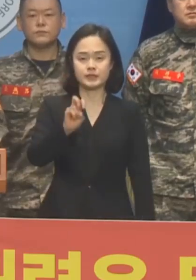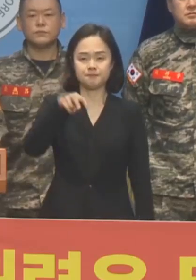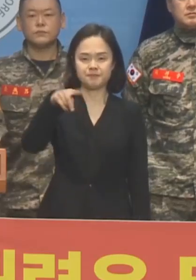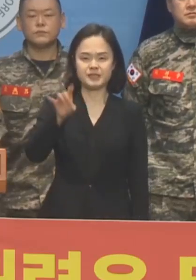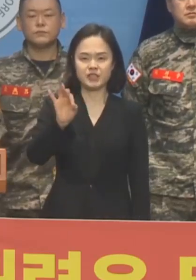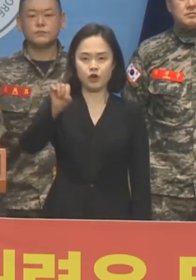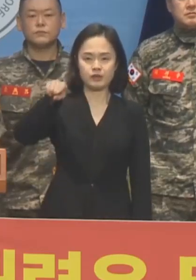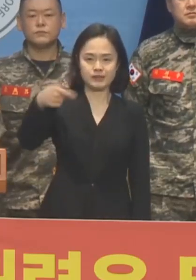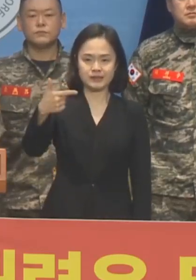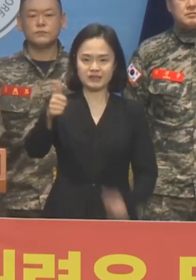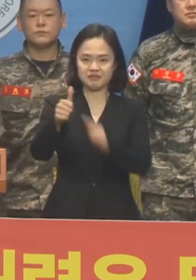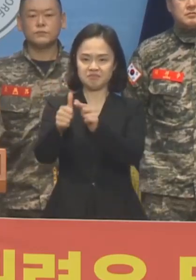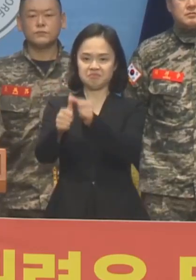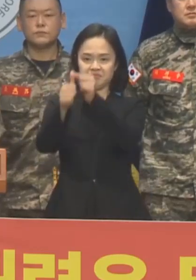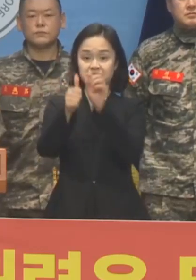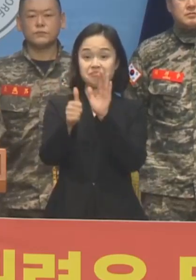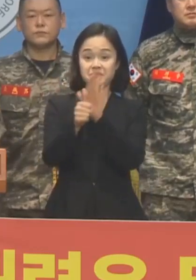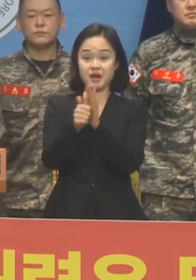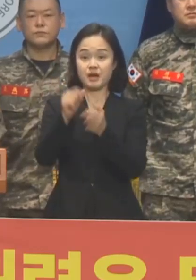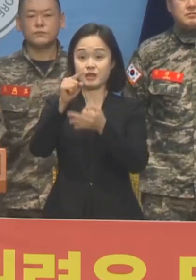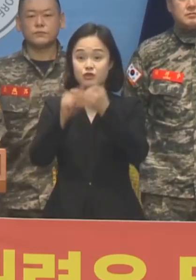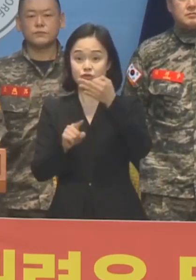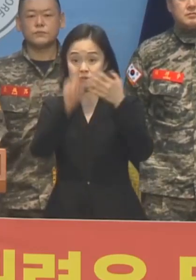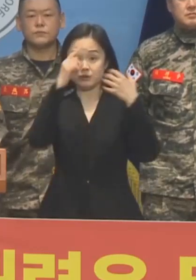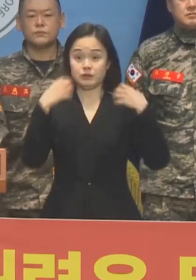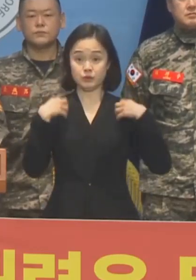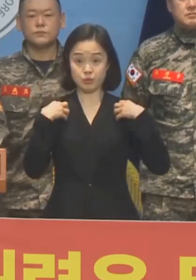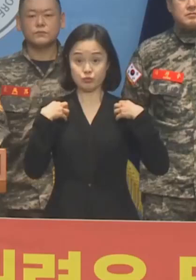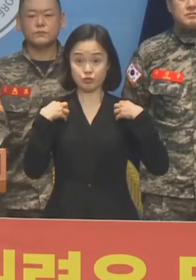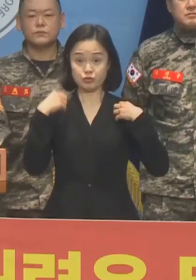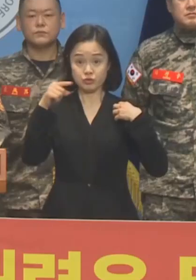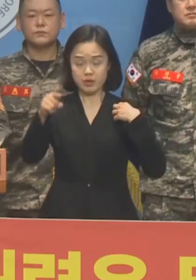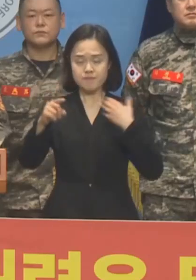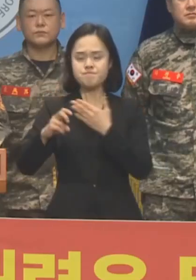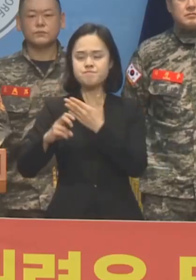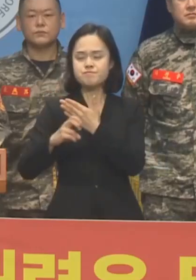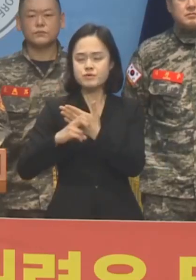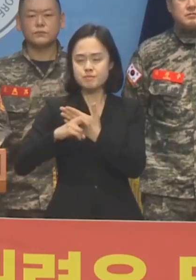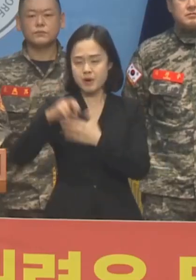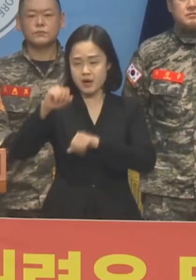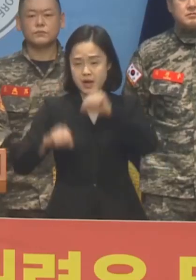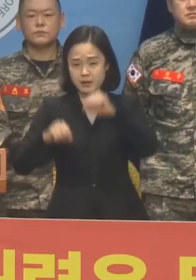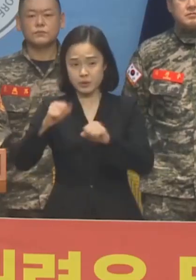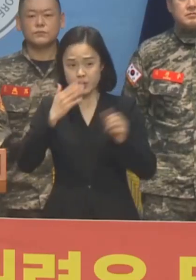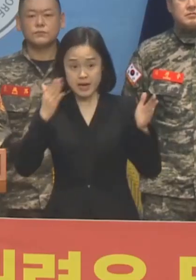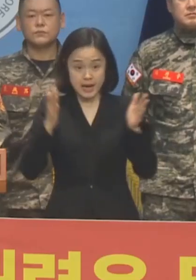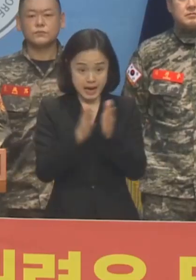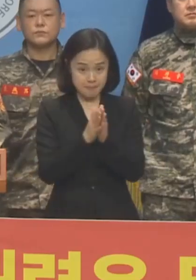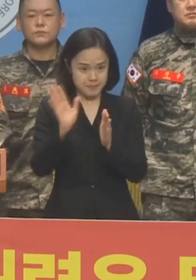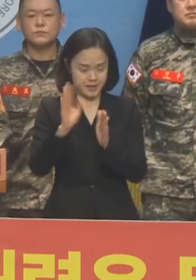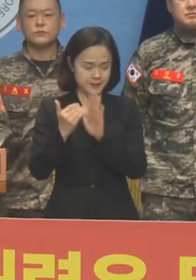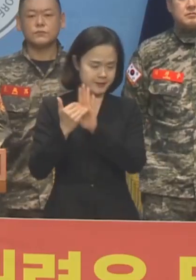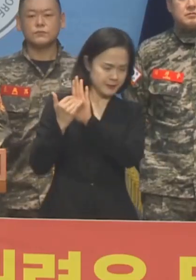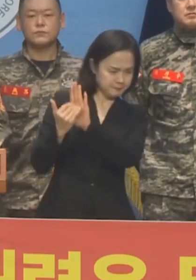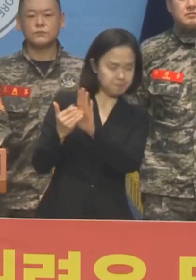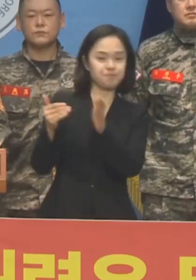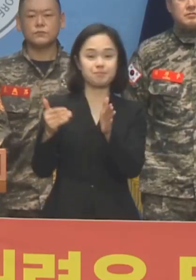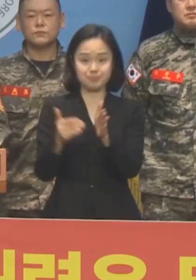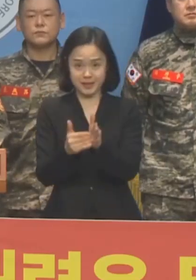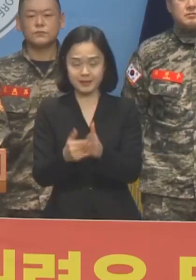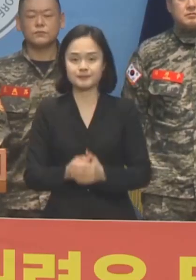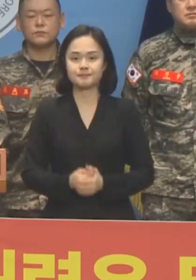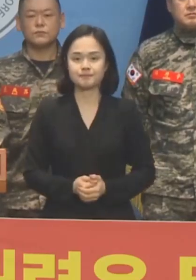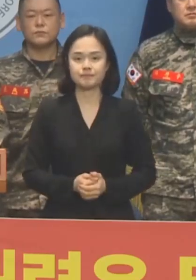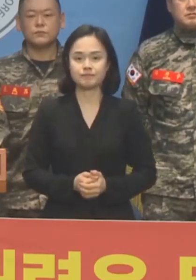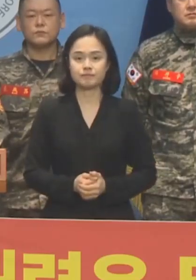불법적이고 부당한 외압에 타협하지 않았습니다. 윤석열의 12.3 내란